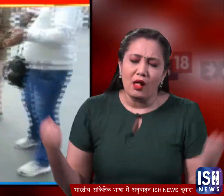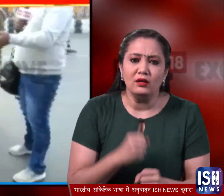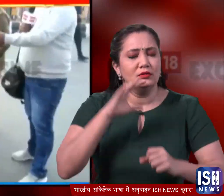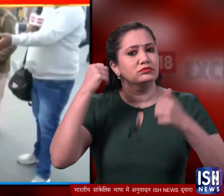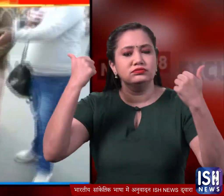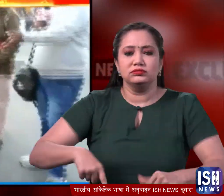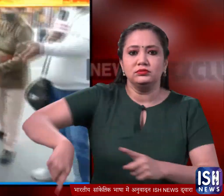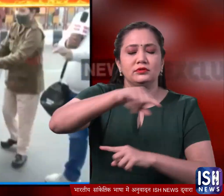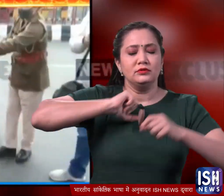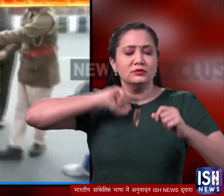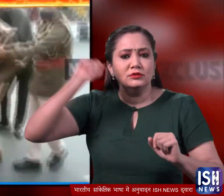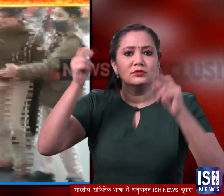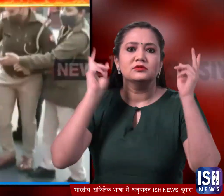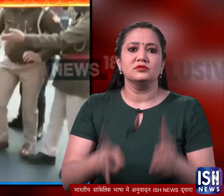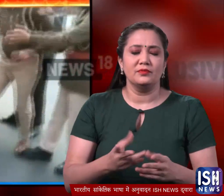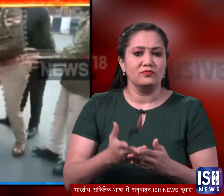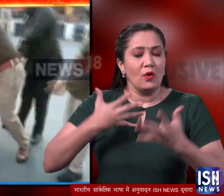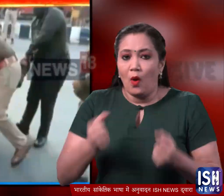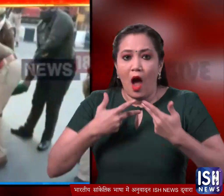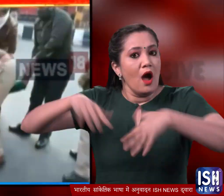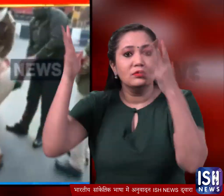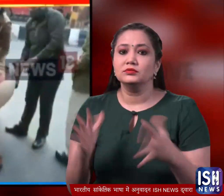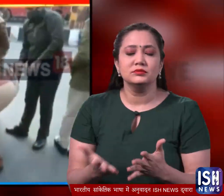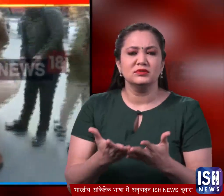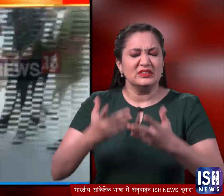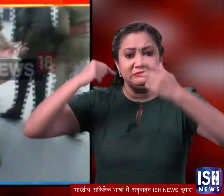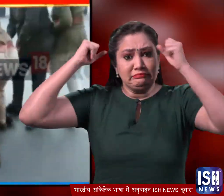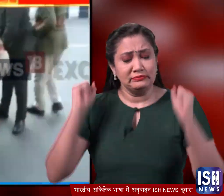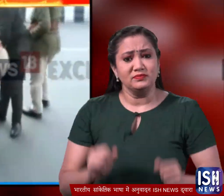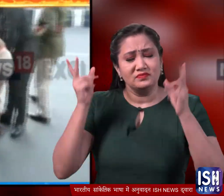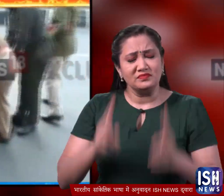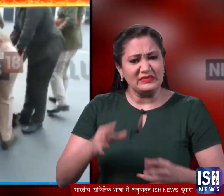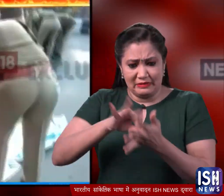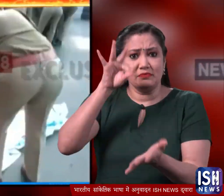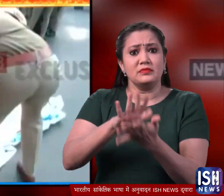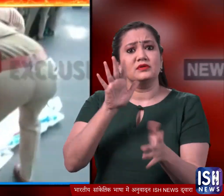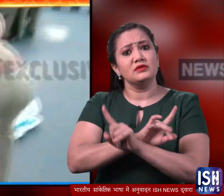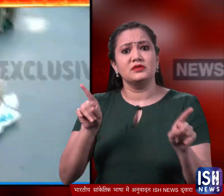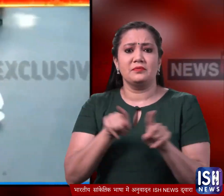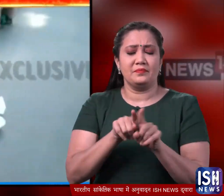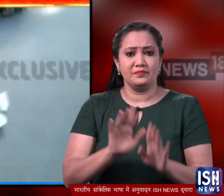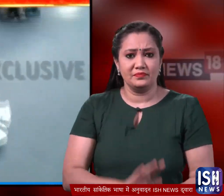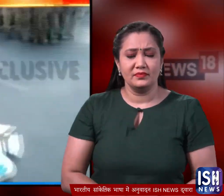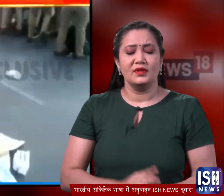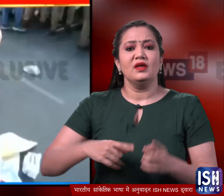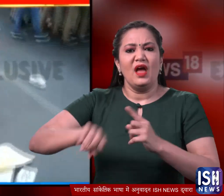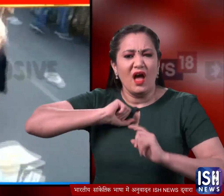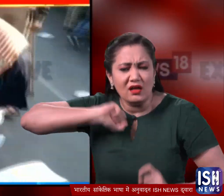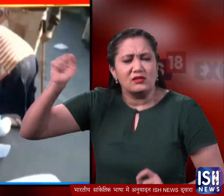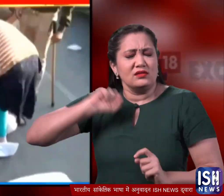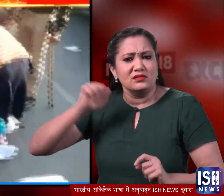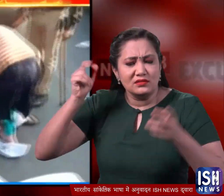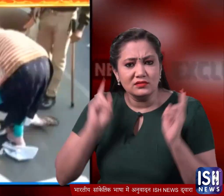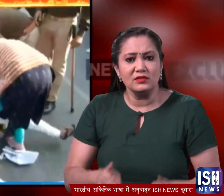क्योंकि सड़क पर धरने पर बैठे प्रदर्शनकारी हटने को तैयार ही नहीं थे। वो वहां ऐसे बैठे मानो चिपक गए हों। प्रदर्शनकारी लगातार नारे लगाते